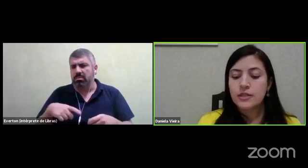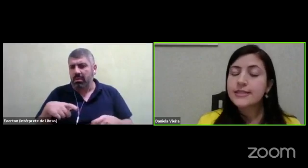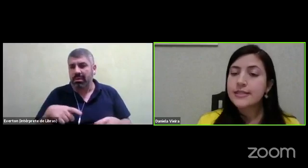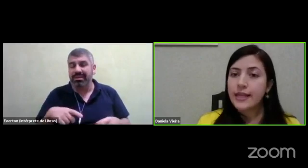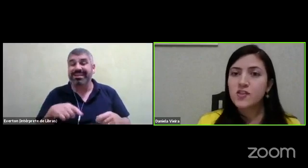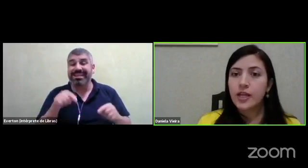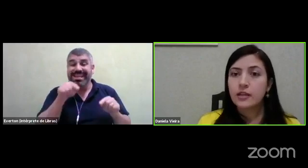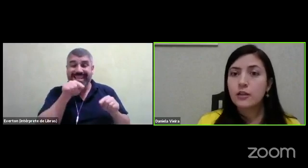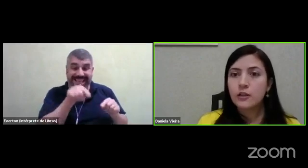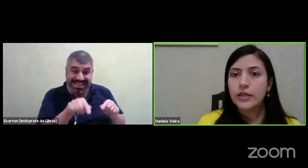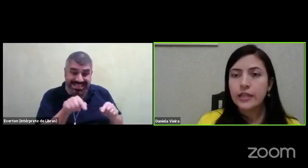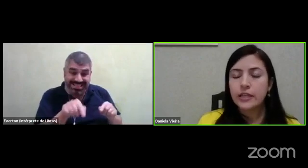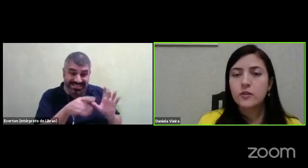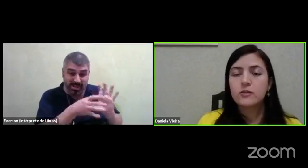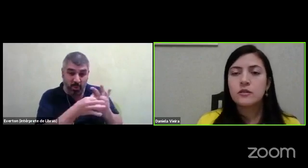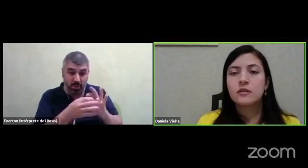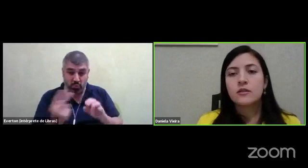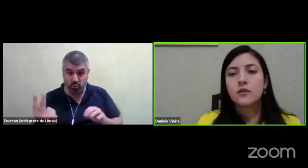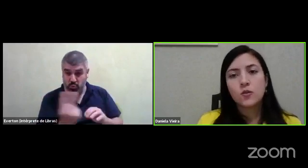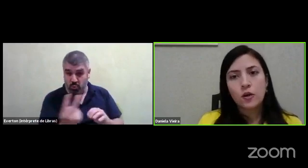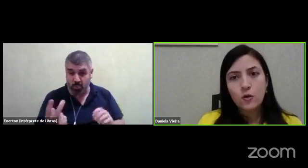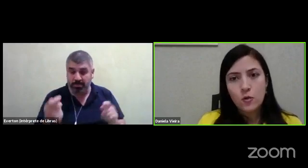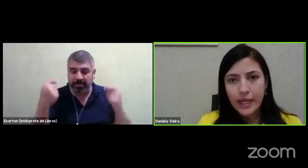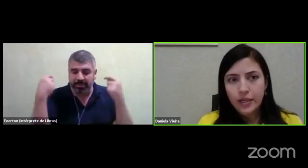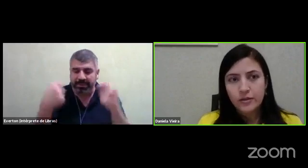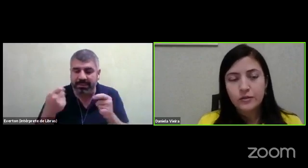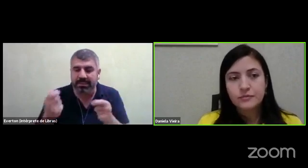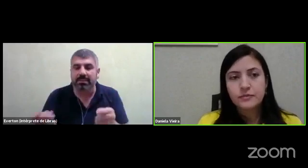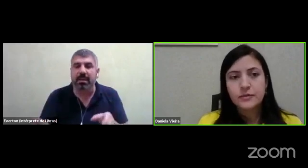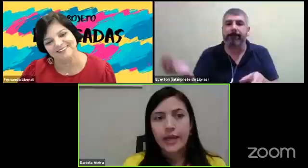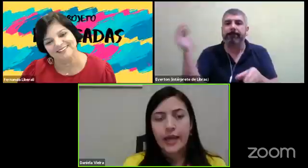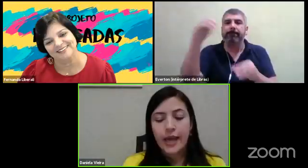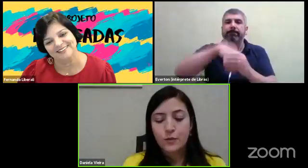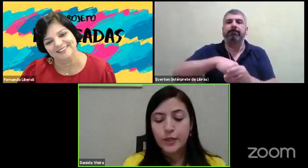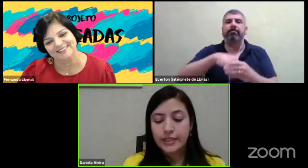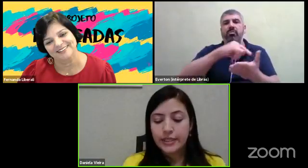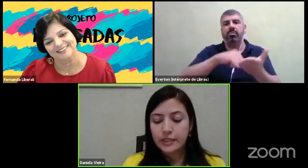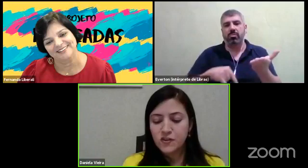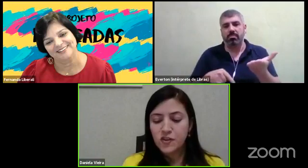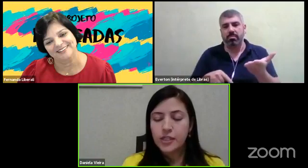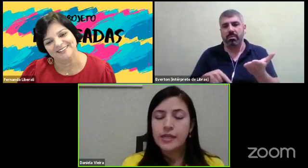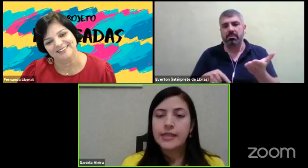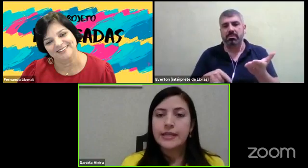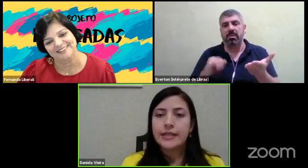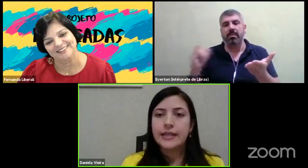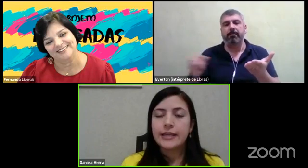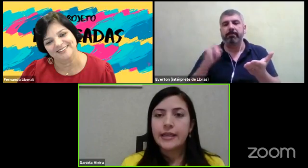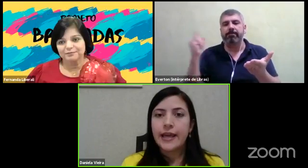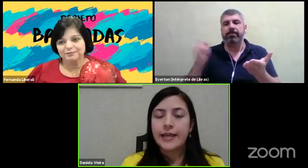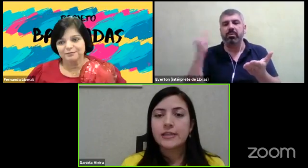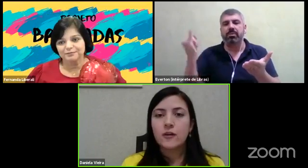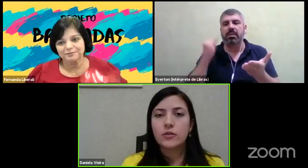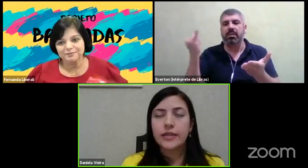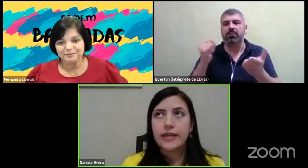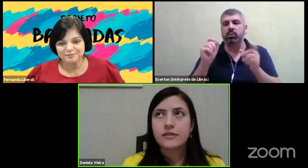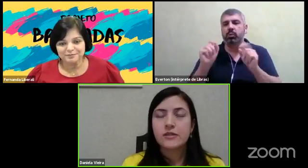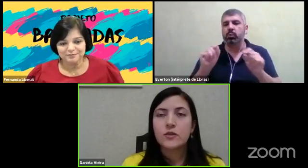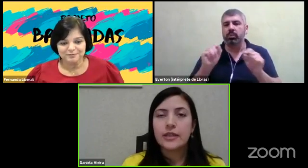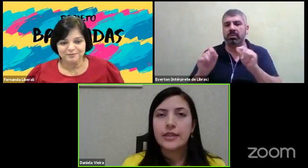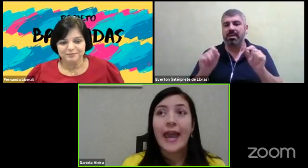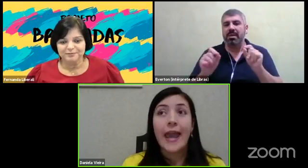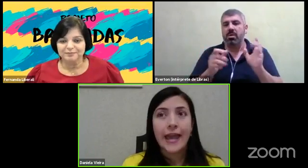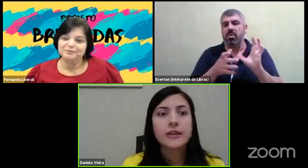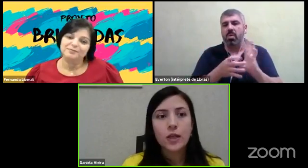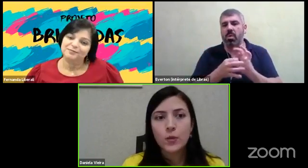contexto seja incluído no documento, né? É importante que esse